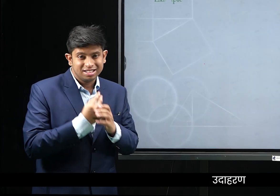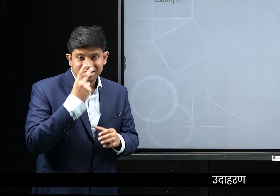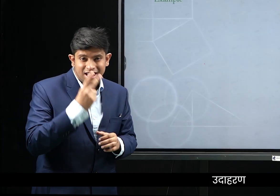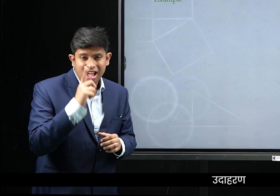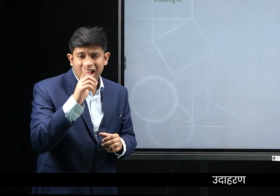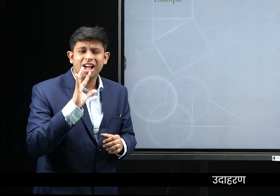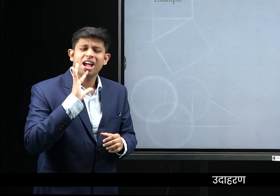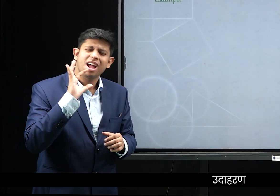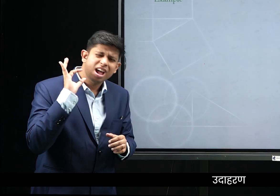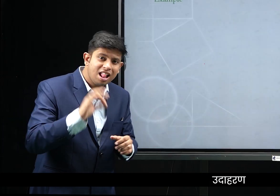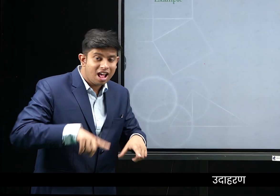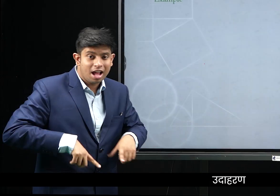उदाहरण: